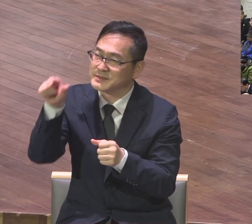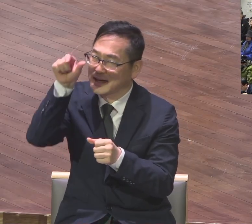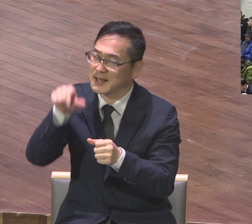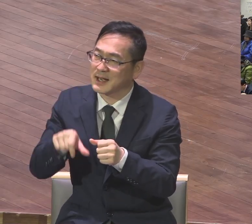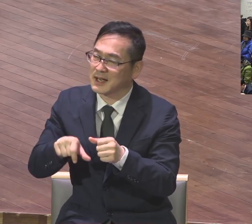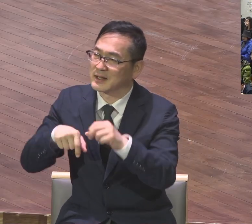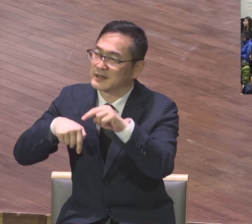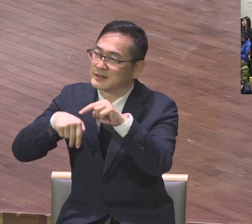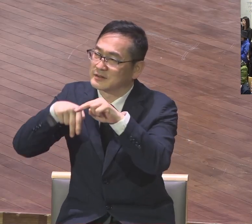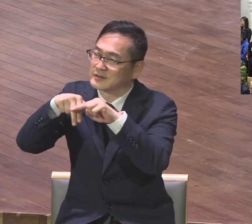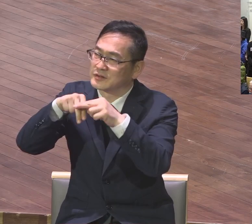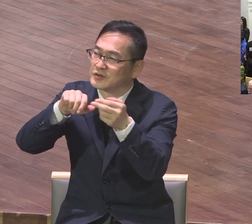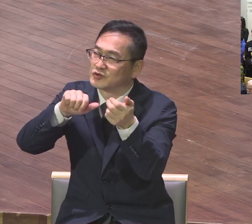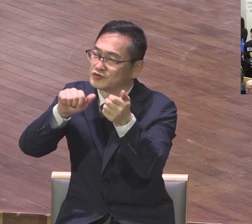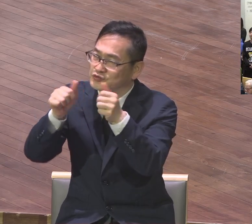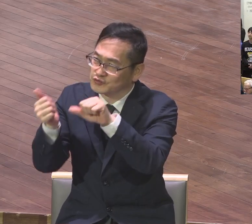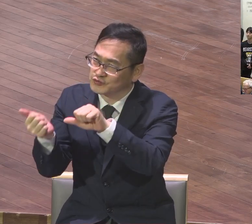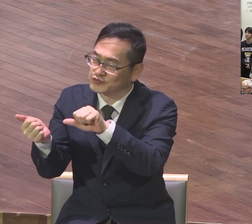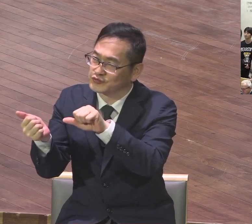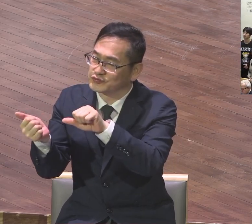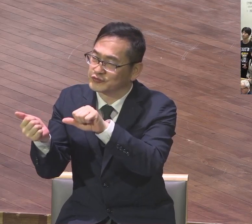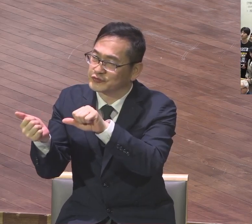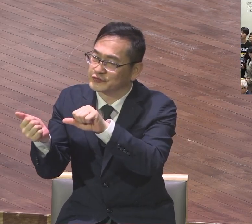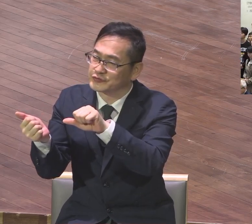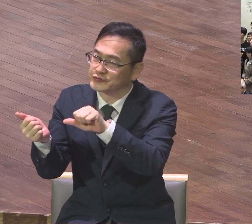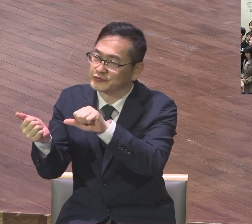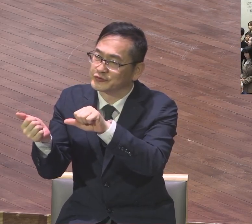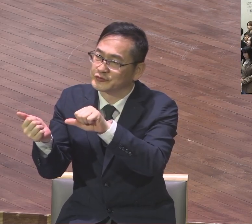십자가에서 피 흘려 죽으시고